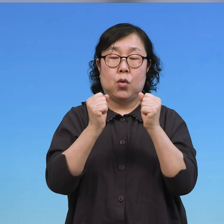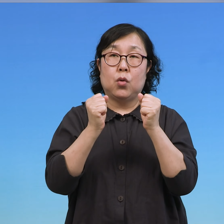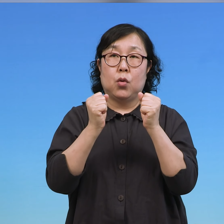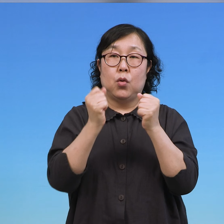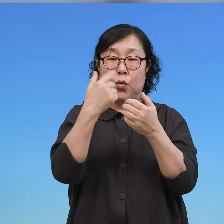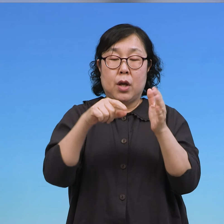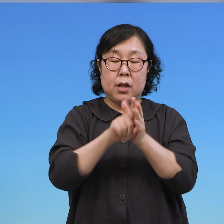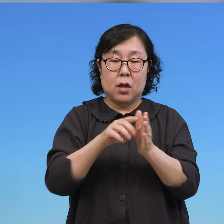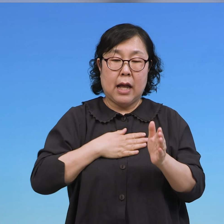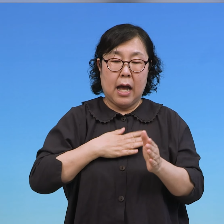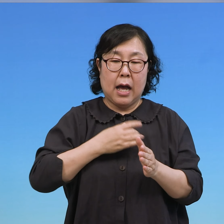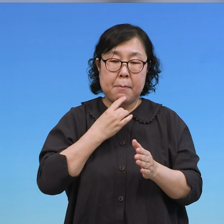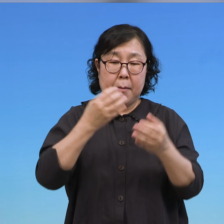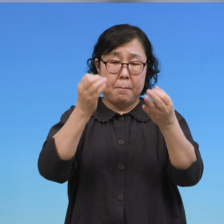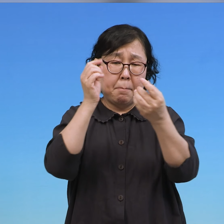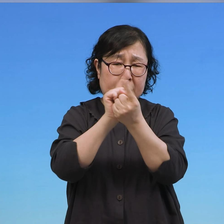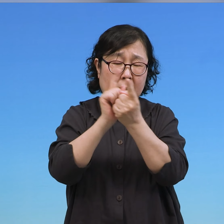그래야 됩니까?